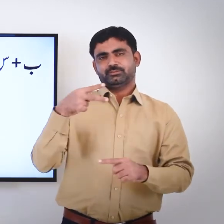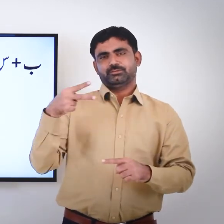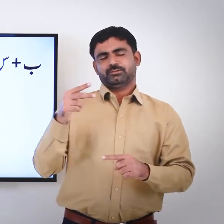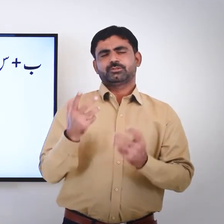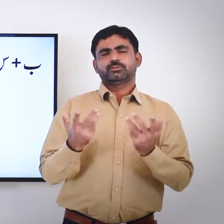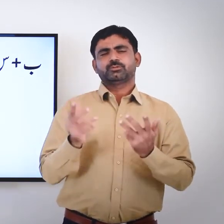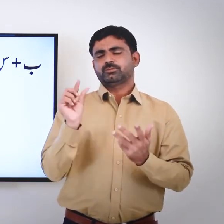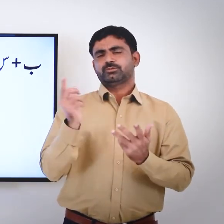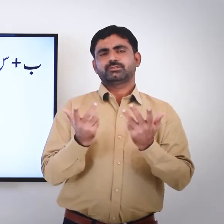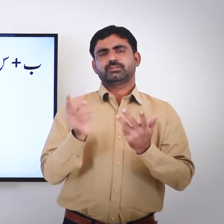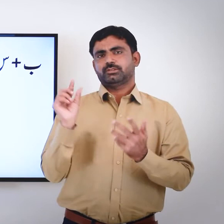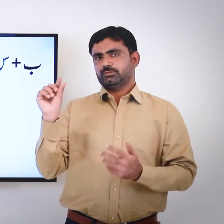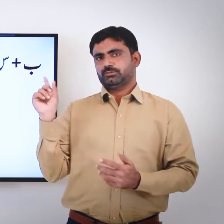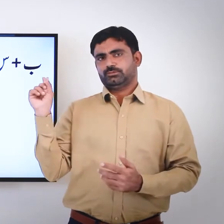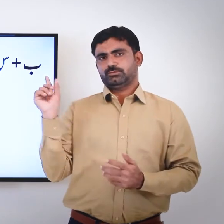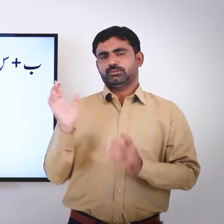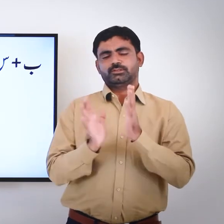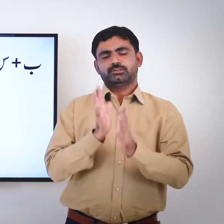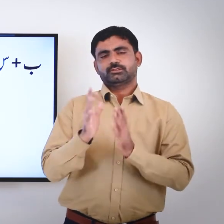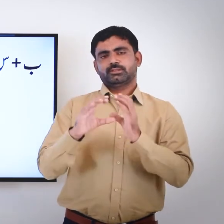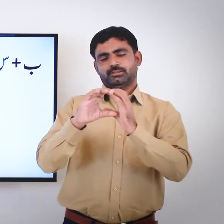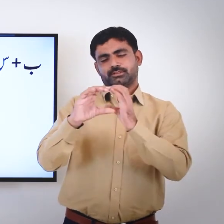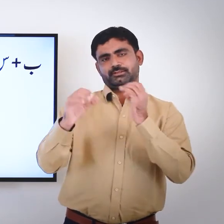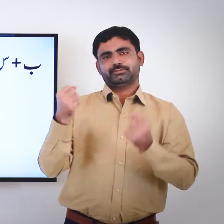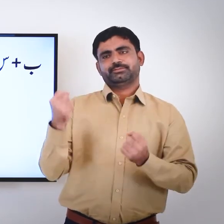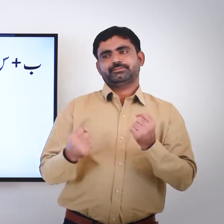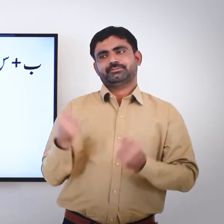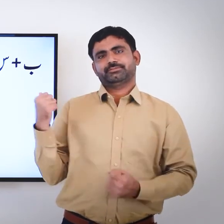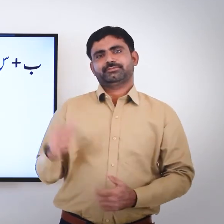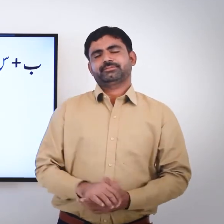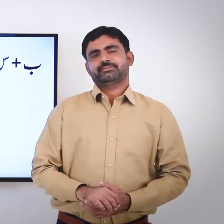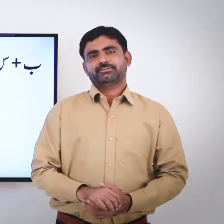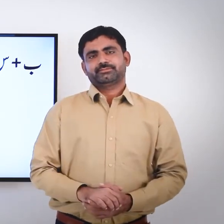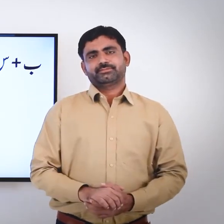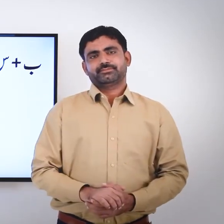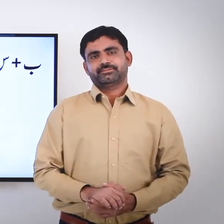جمع سین، تو کیا لفظ بنا؟ بس۔